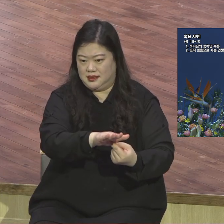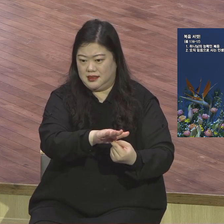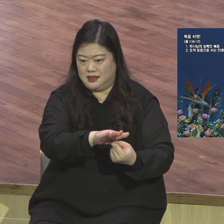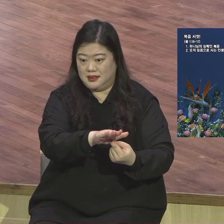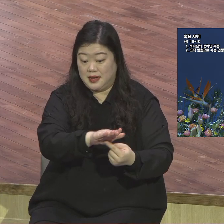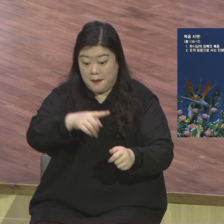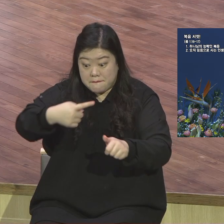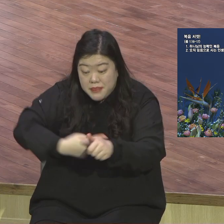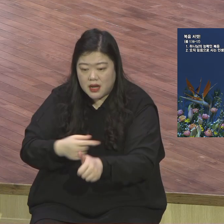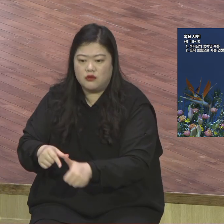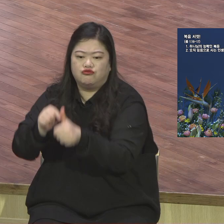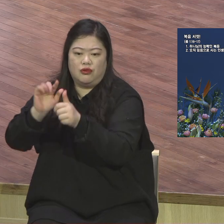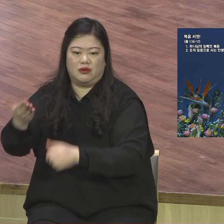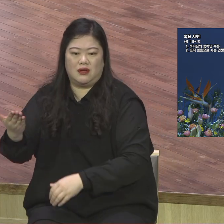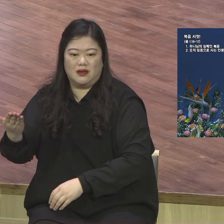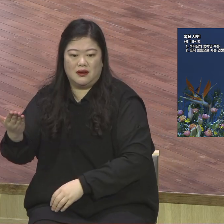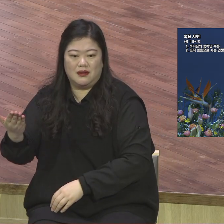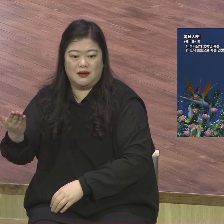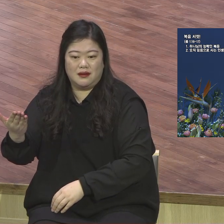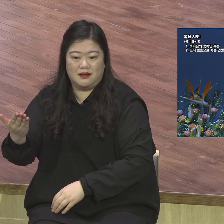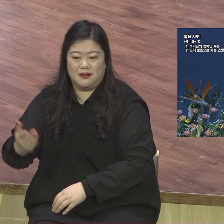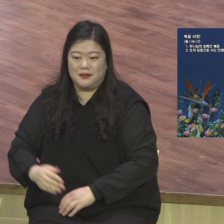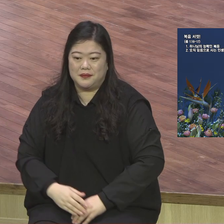다시 말해서 예수 그리스도를